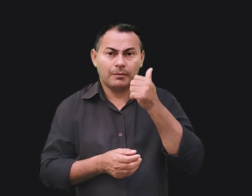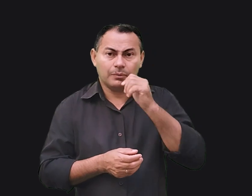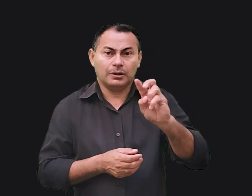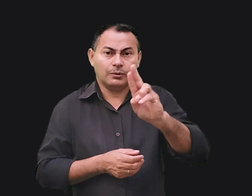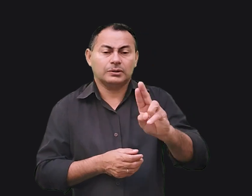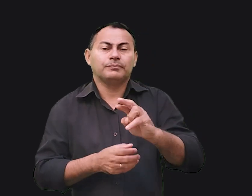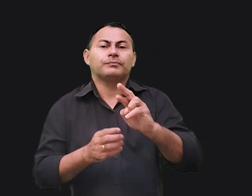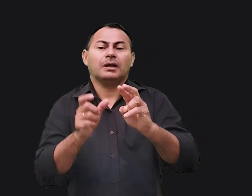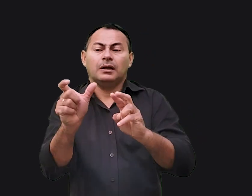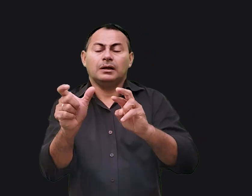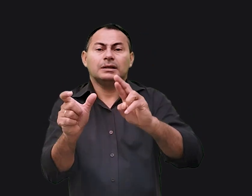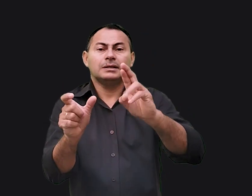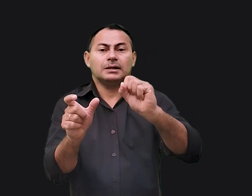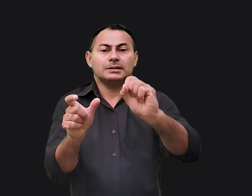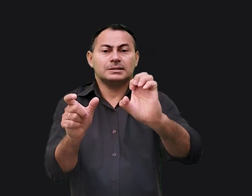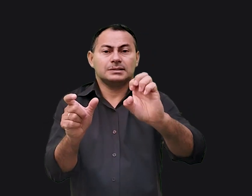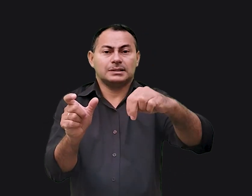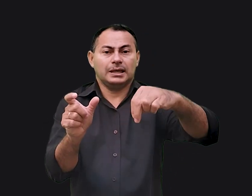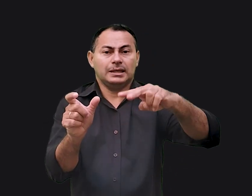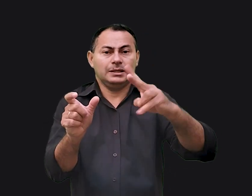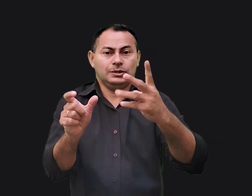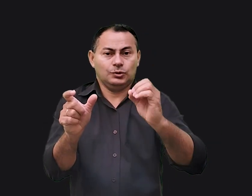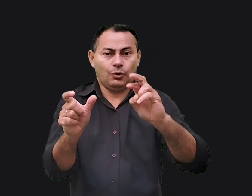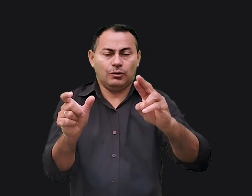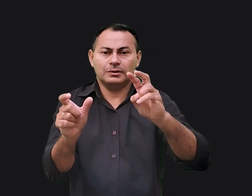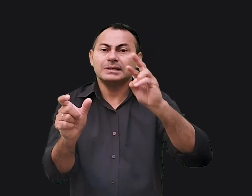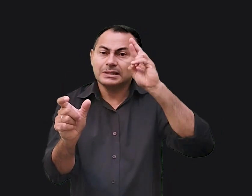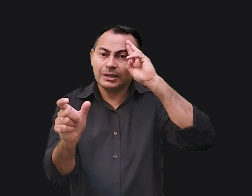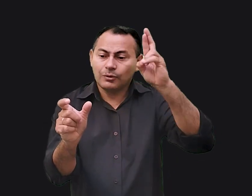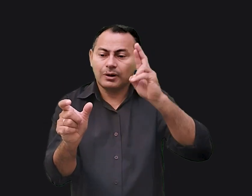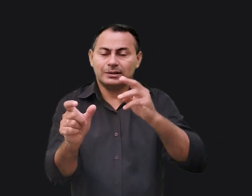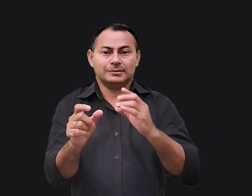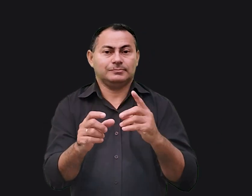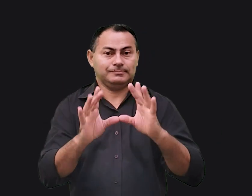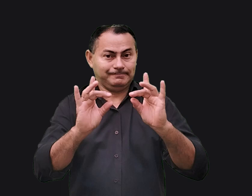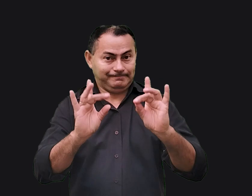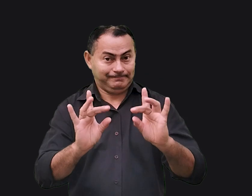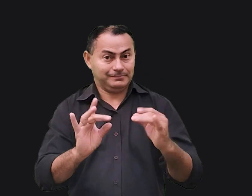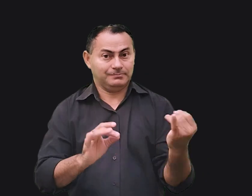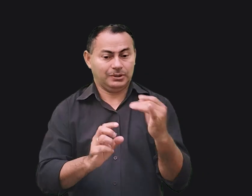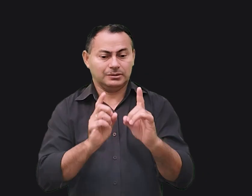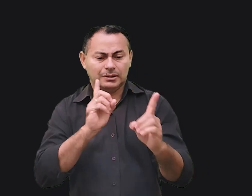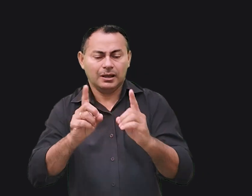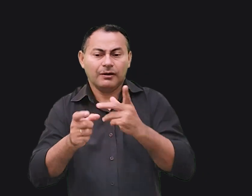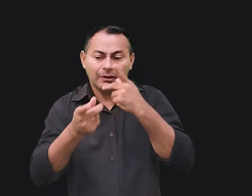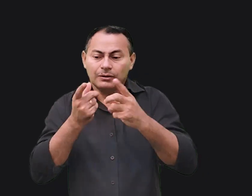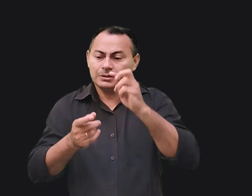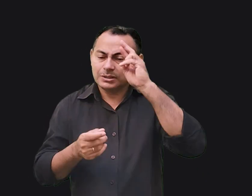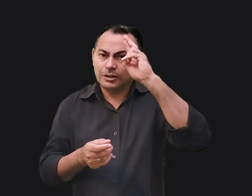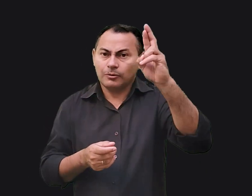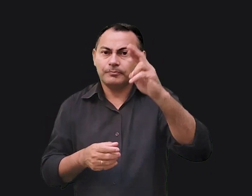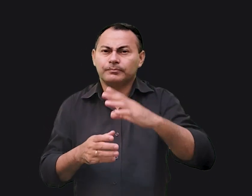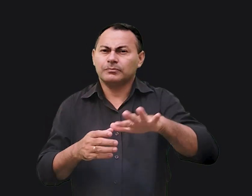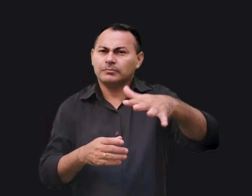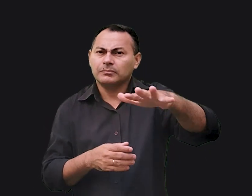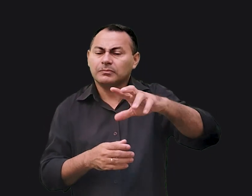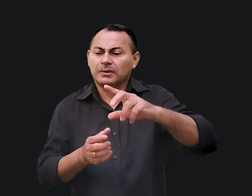usa a palavra Senhor. Esse é um detalhe importante nesse diálogo. Ela o chamou de Senhor. Talvez o que ela